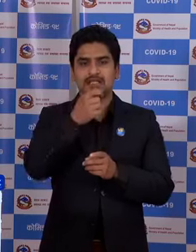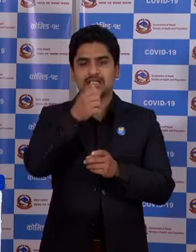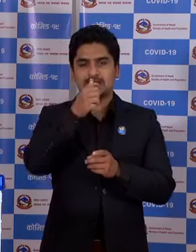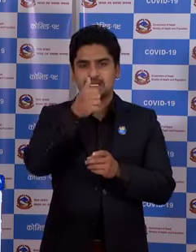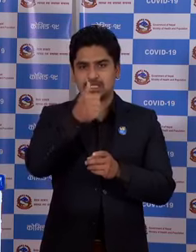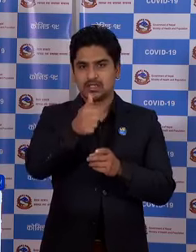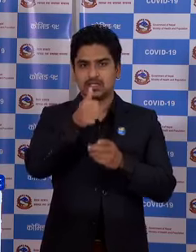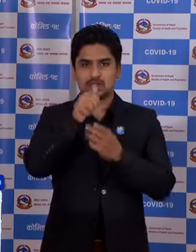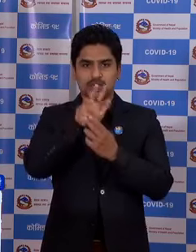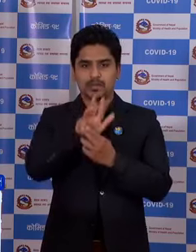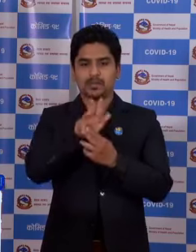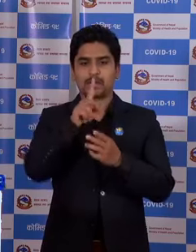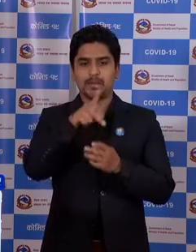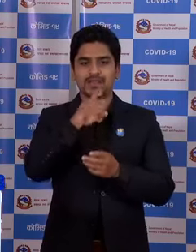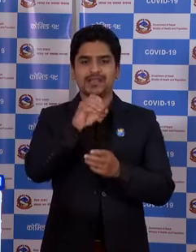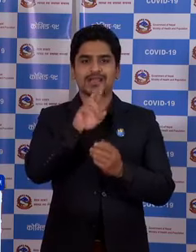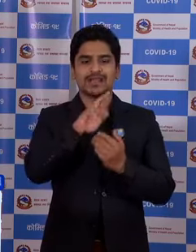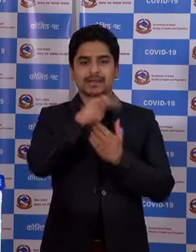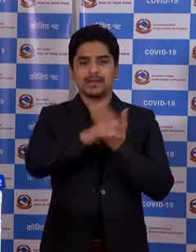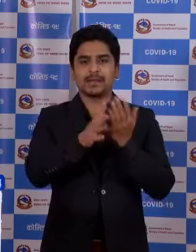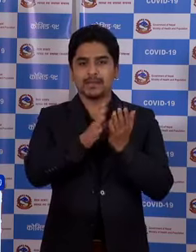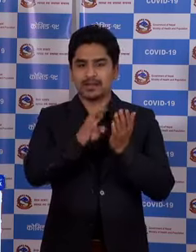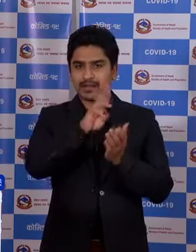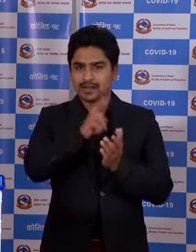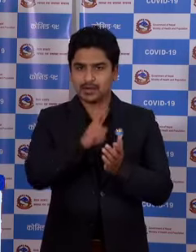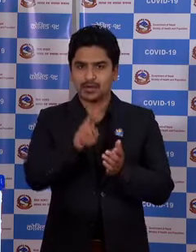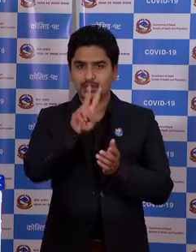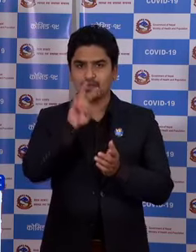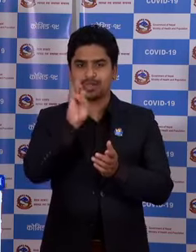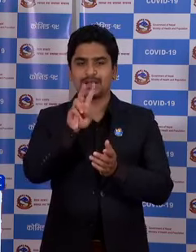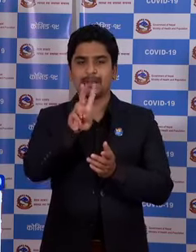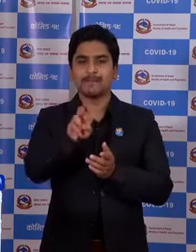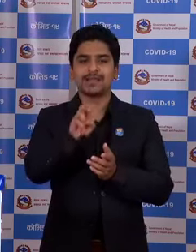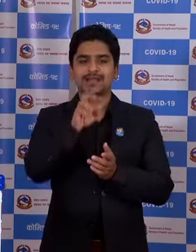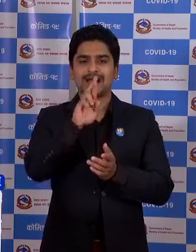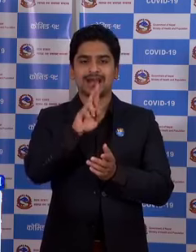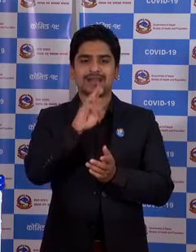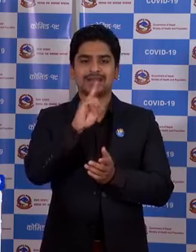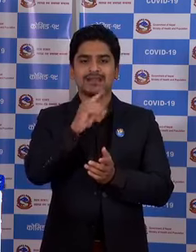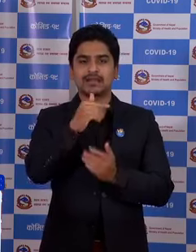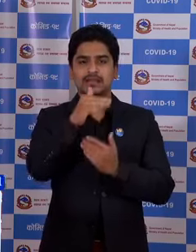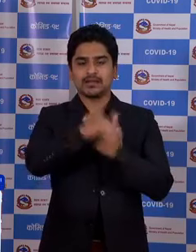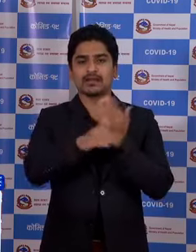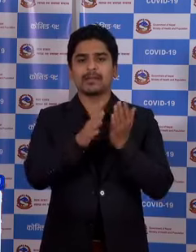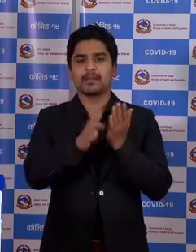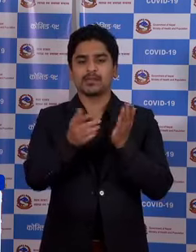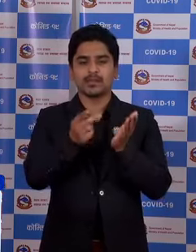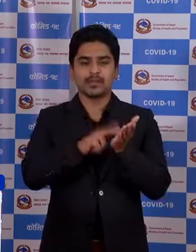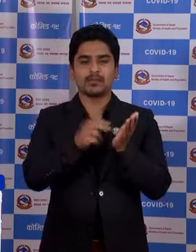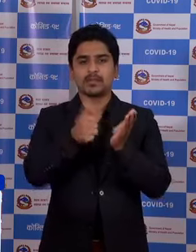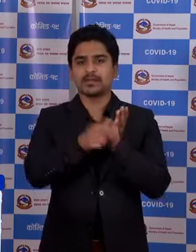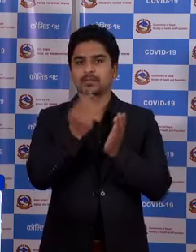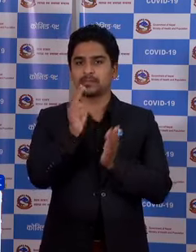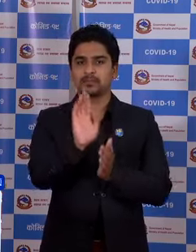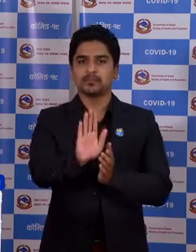1,469 पिसिआर विधिबाट, त्यसै गरी 2020 आरडिटी विधिबाट थप परीक्षणहरू भएका